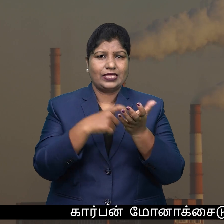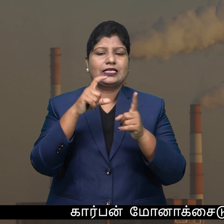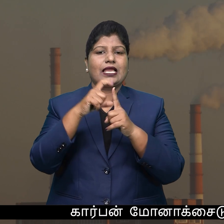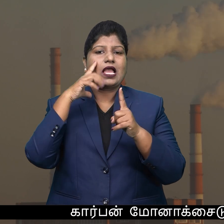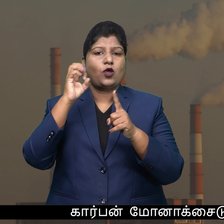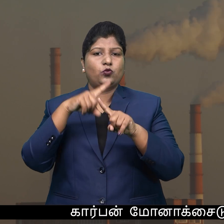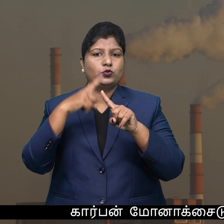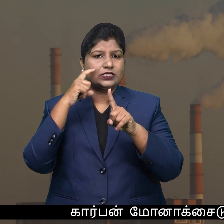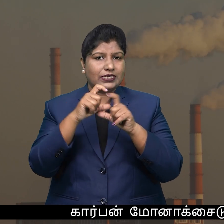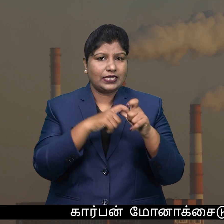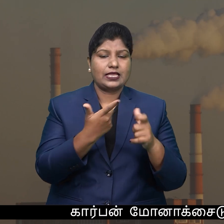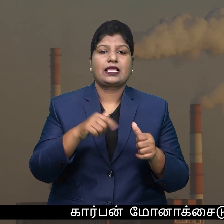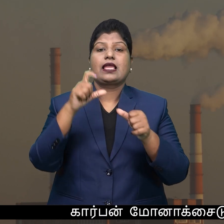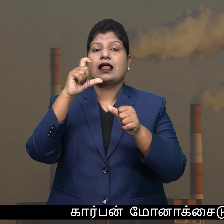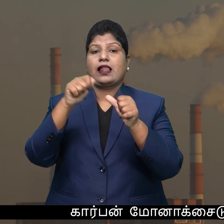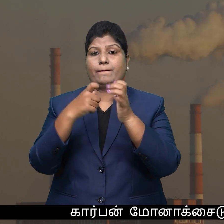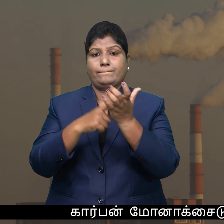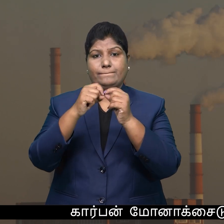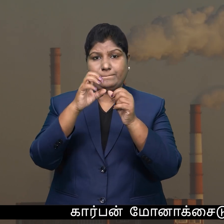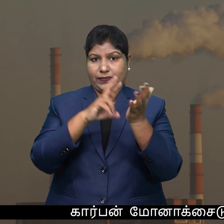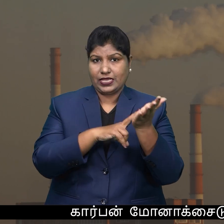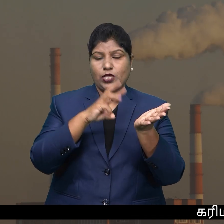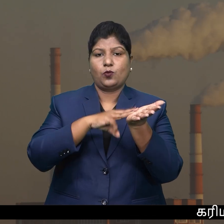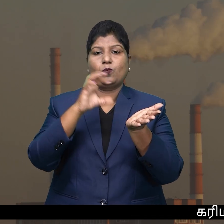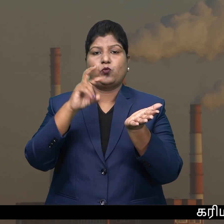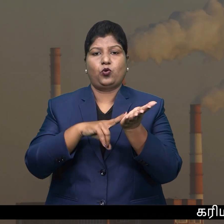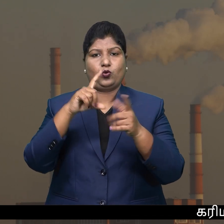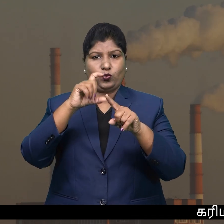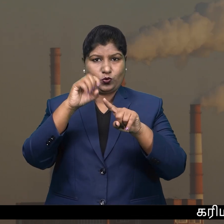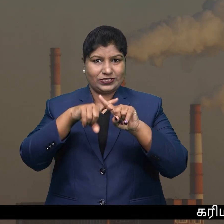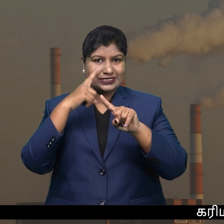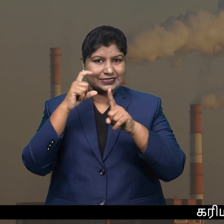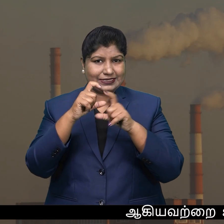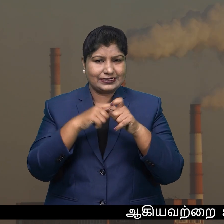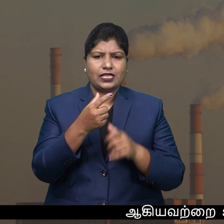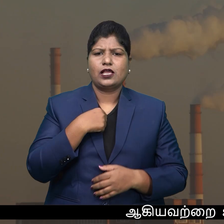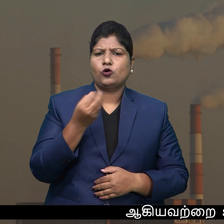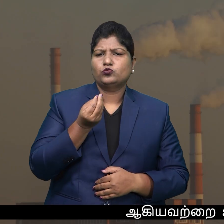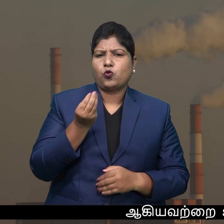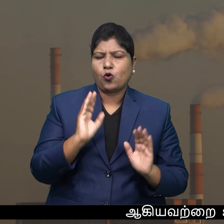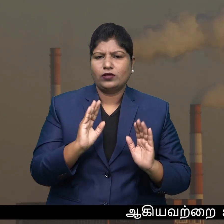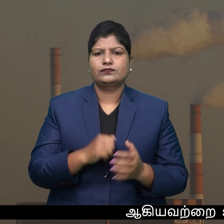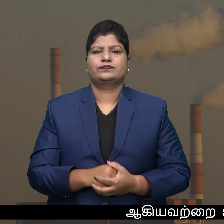கார்பன் மோனாக்சைடு மற்றும் சிறிய அளவிலான கரிமில வாயு ஆகியவற்றை உருவாக்குகின்றன.